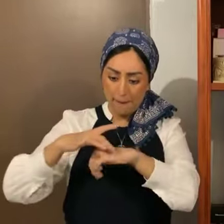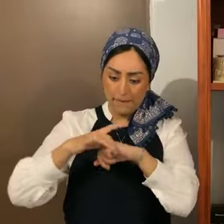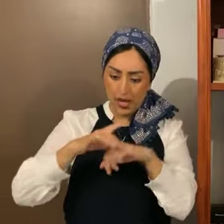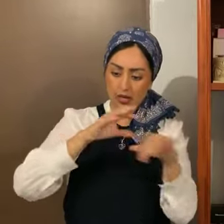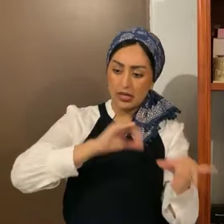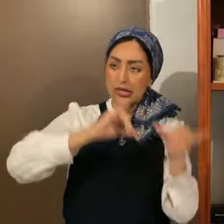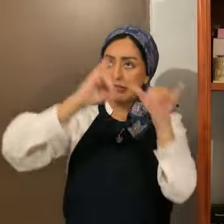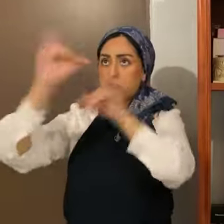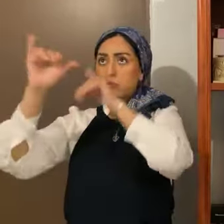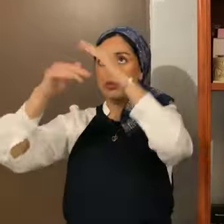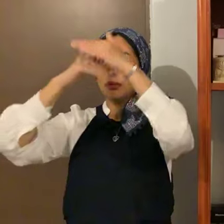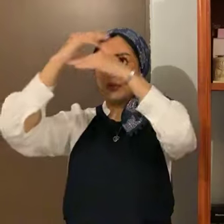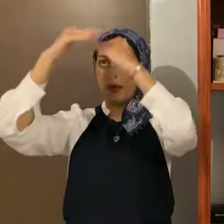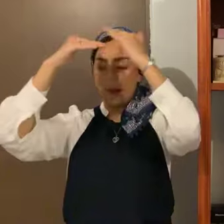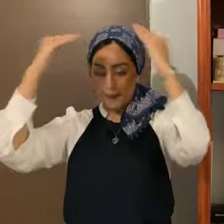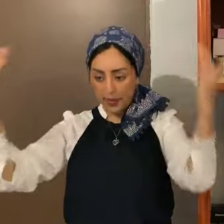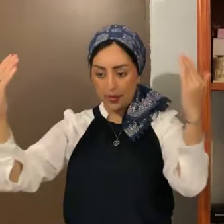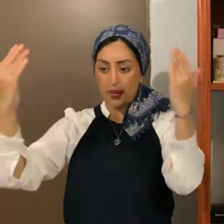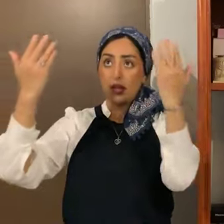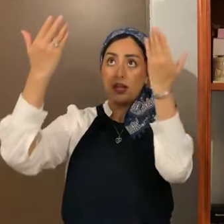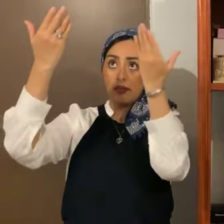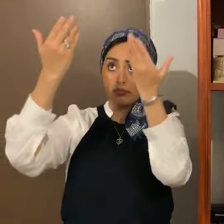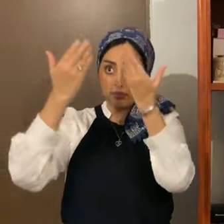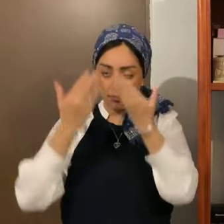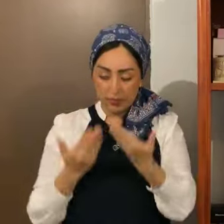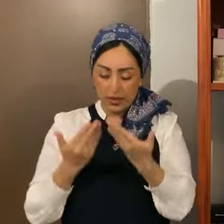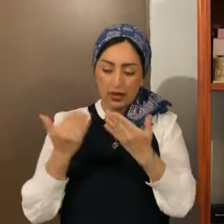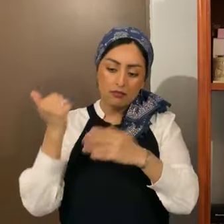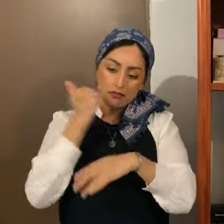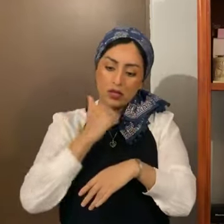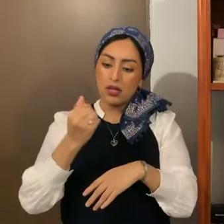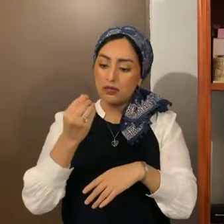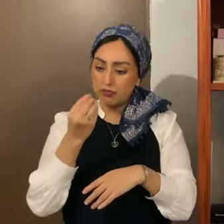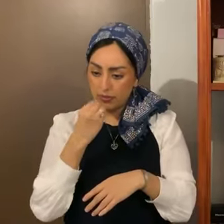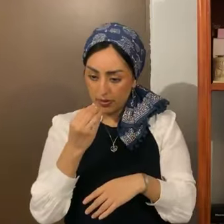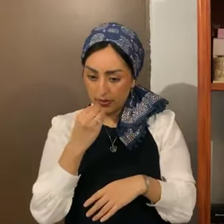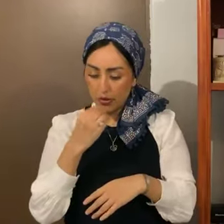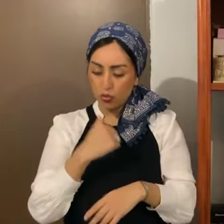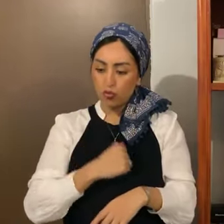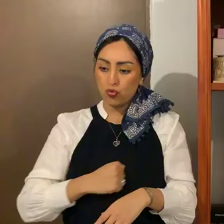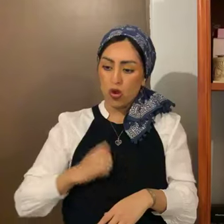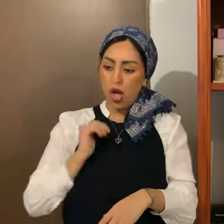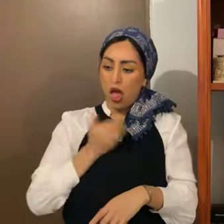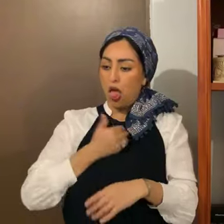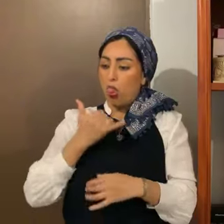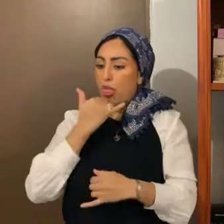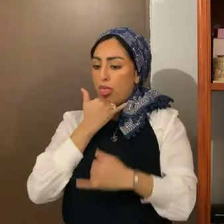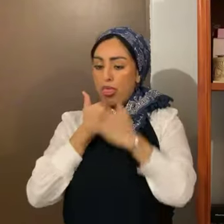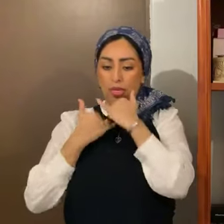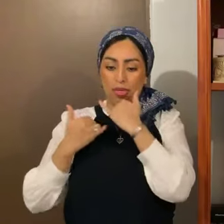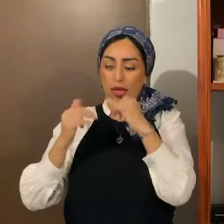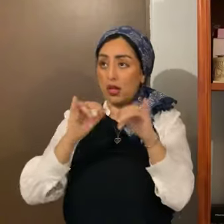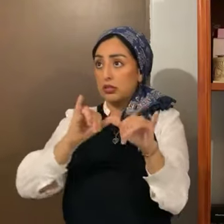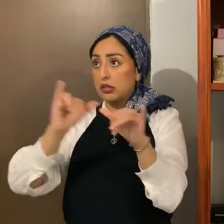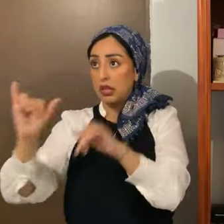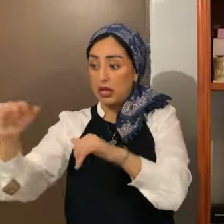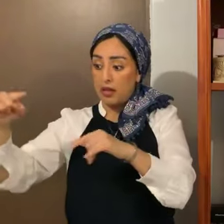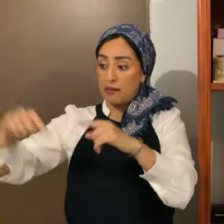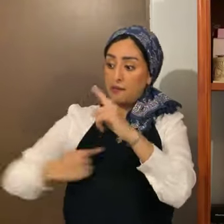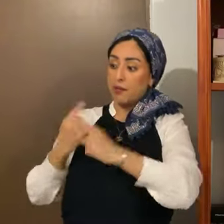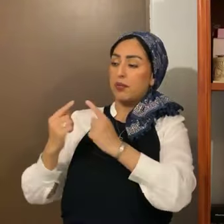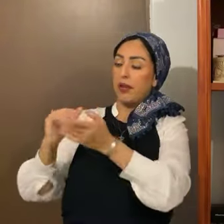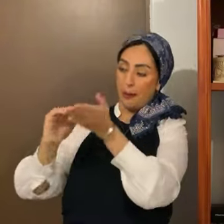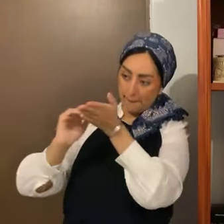tierra como en el cielo. Danos hoy nuestro pan de cada día y perdona nuestras ofensas, así como también